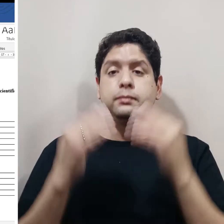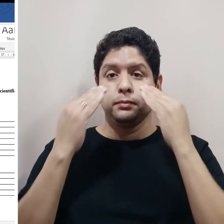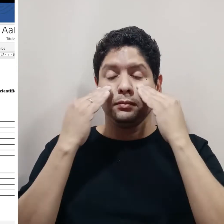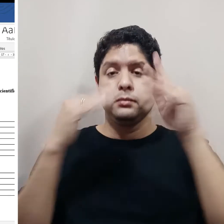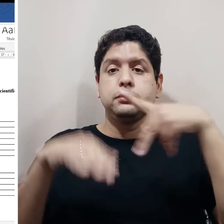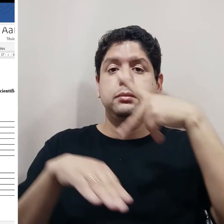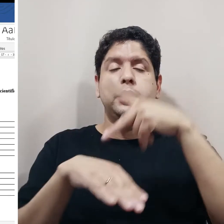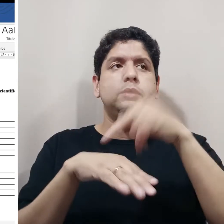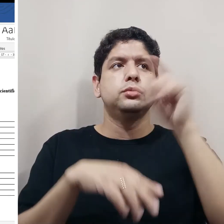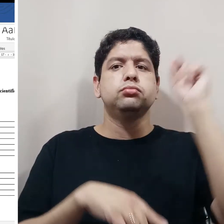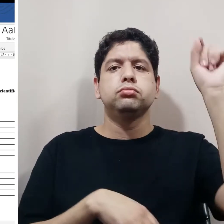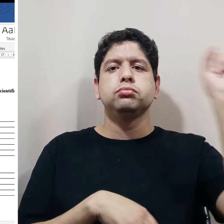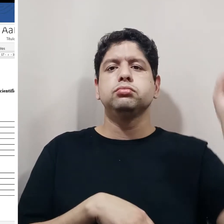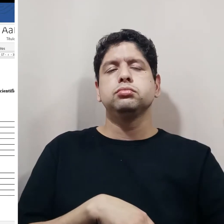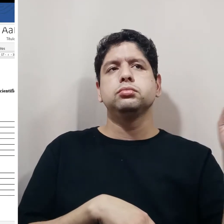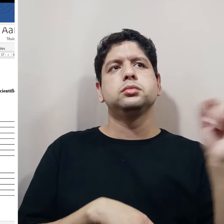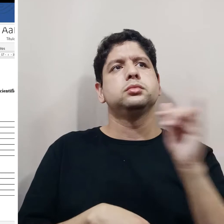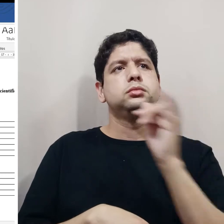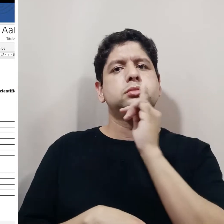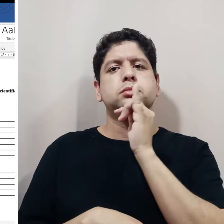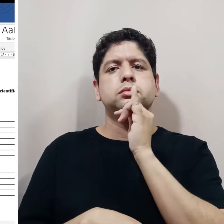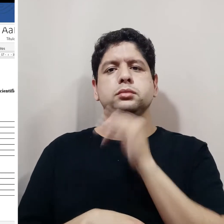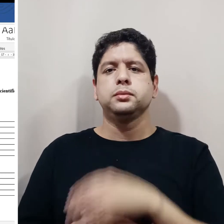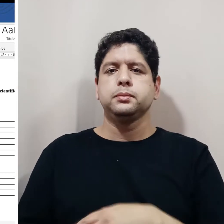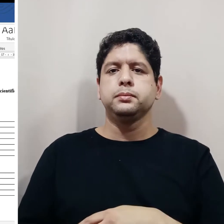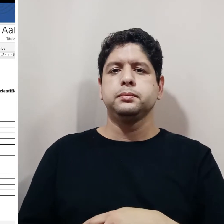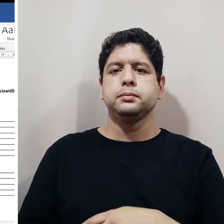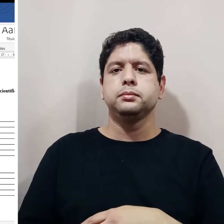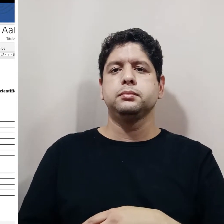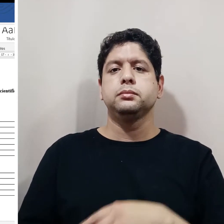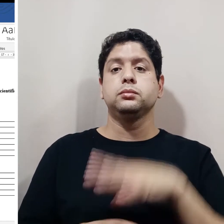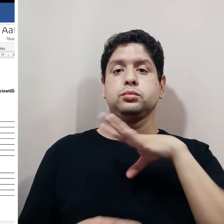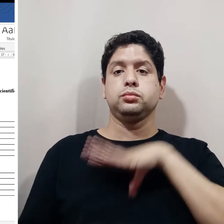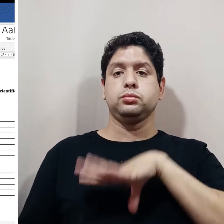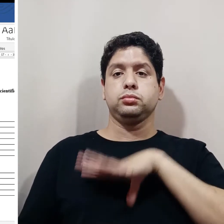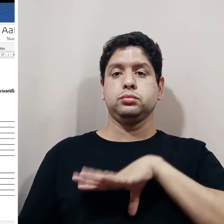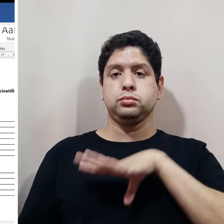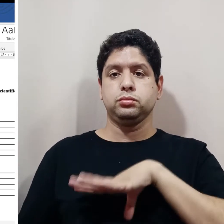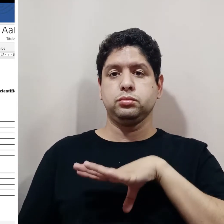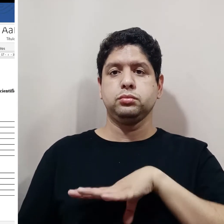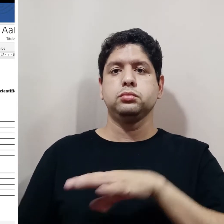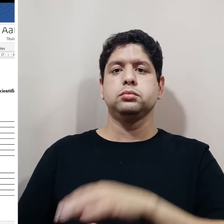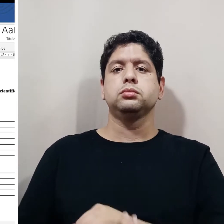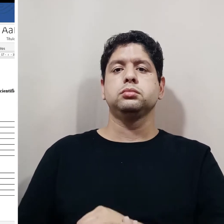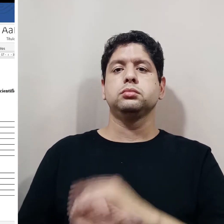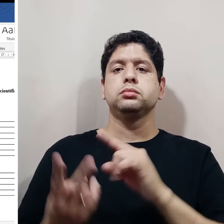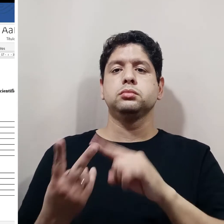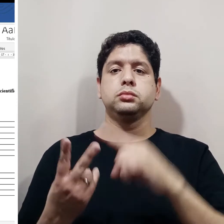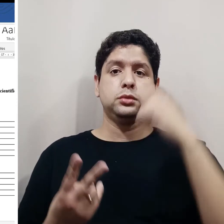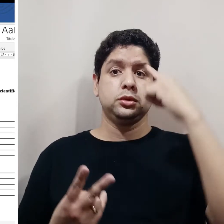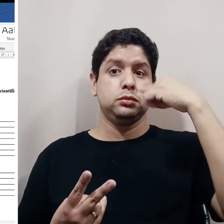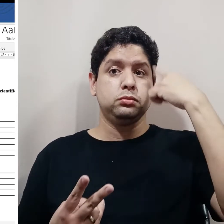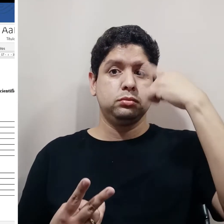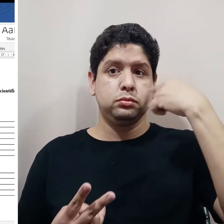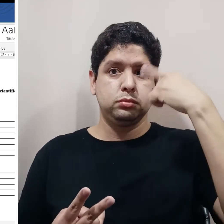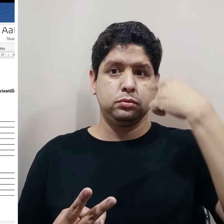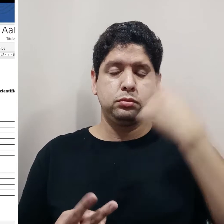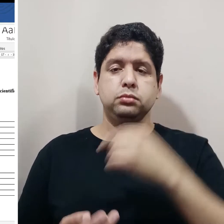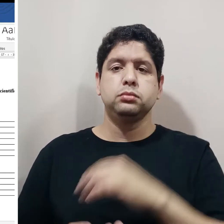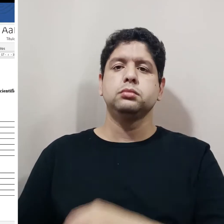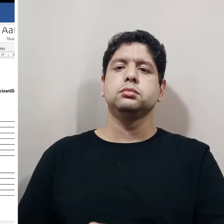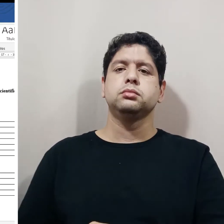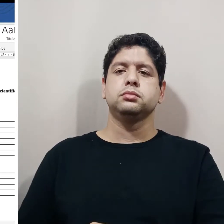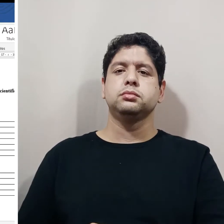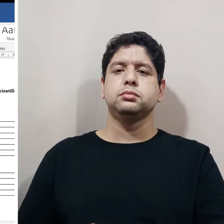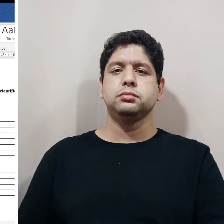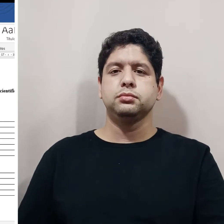cidades italianas, o Renascimento ele também se manifestou em outros países,